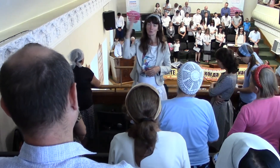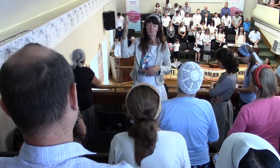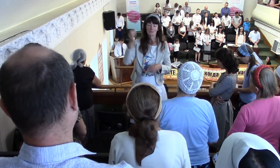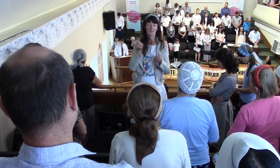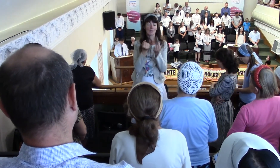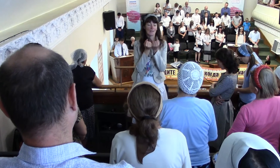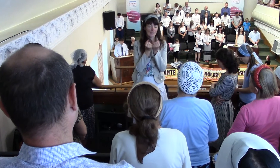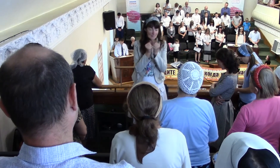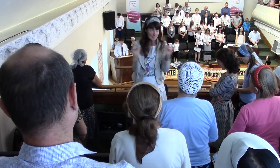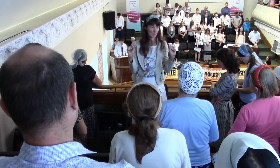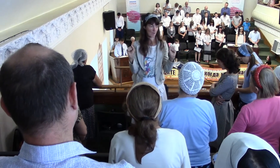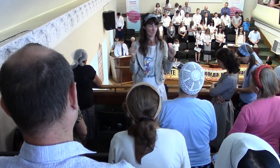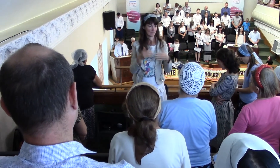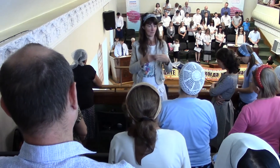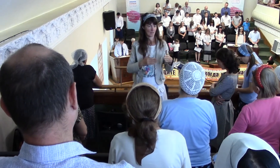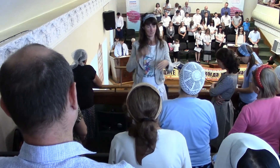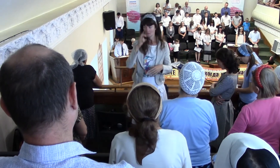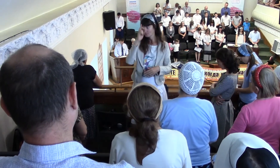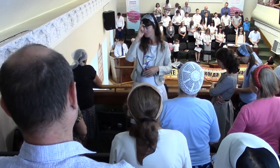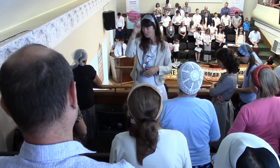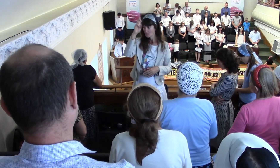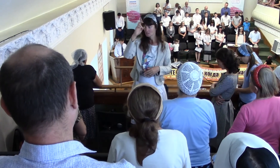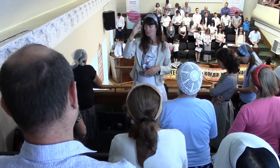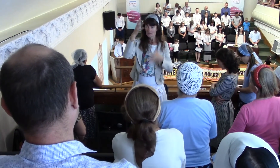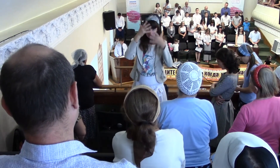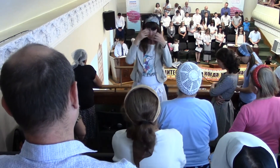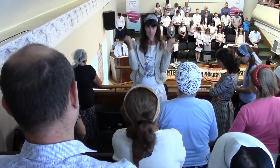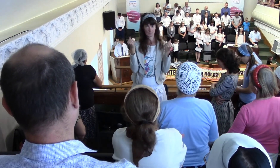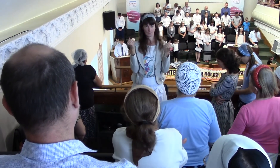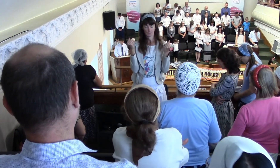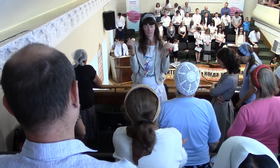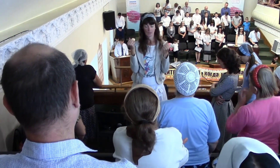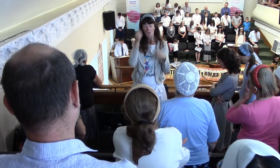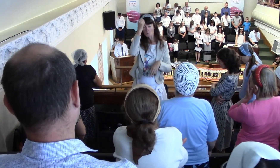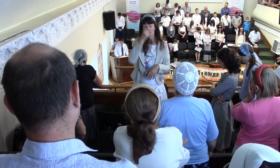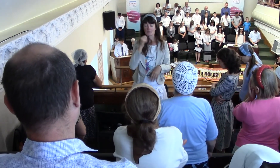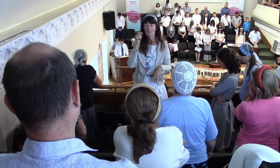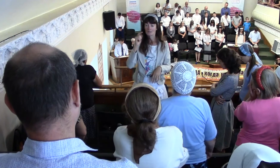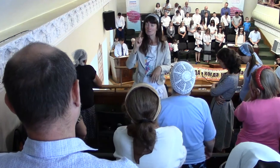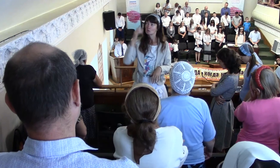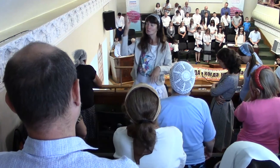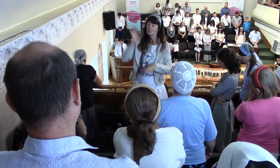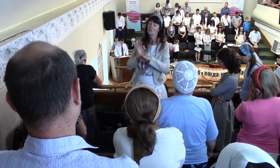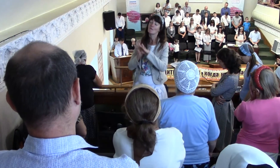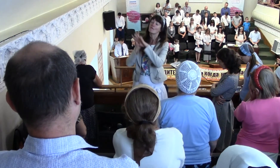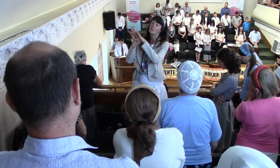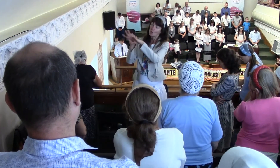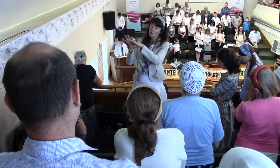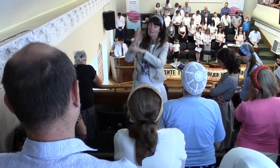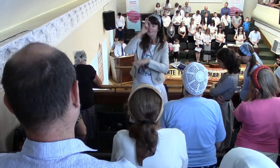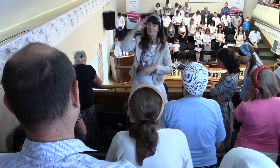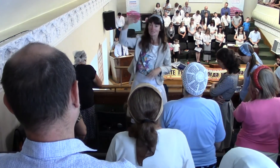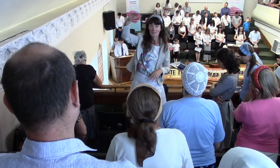от царства тьмы. Мы благодарны Тебе за то, что Ты ввел нас в царство возлюбленного Сына